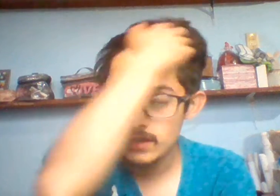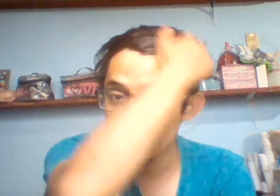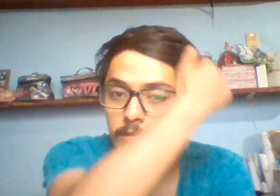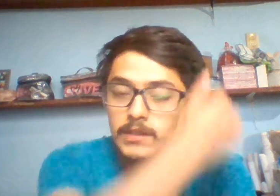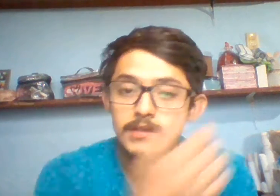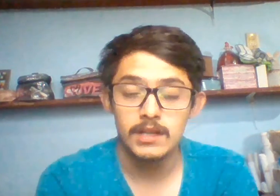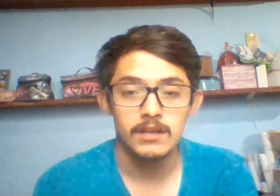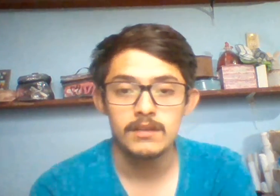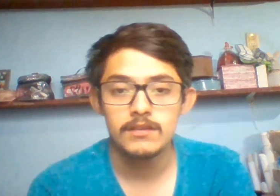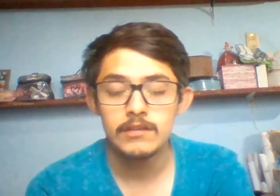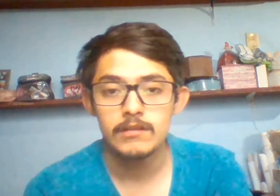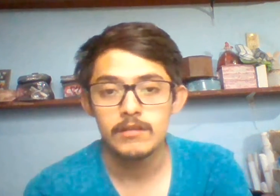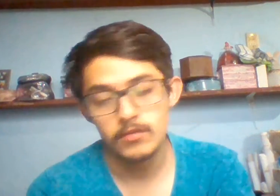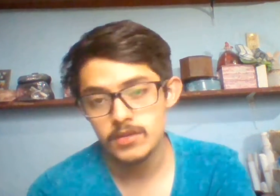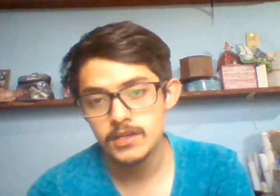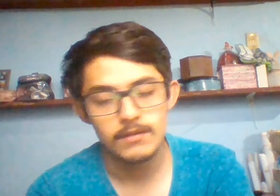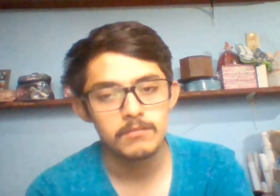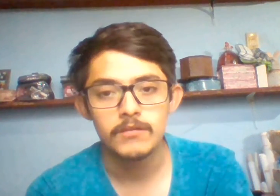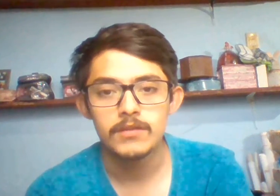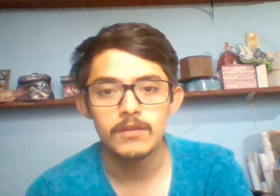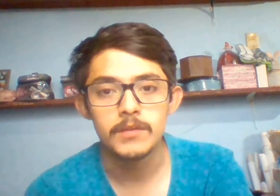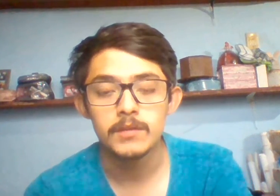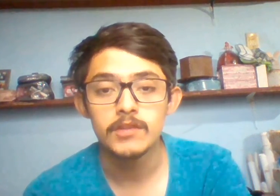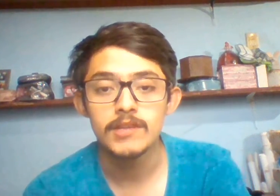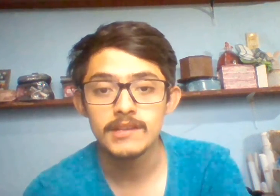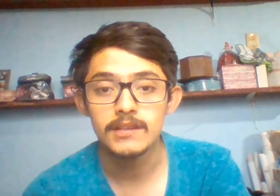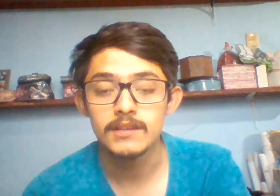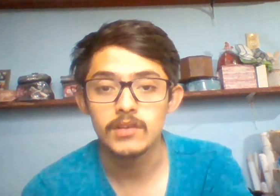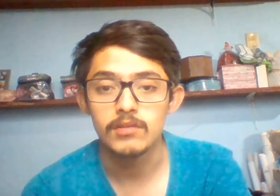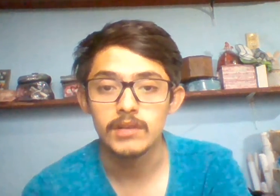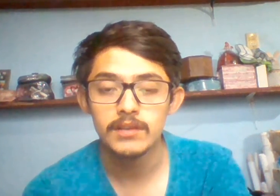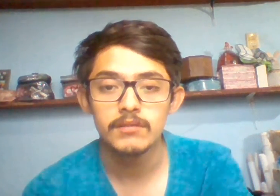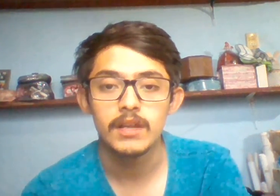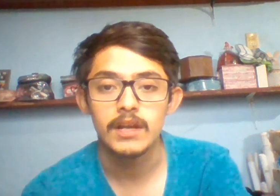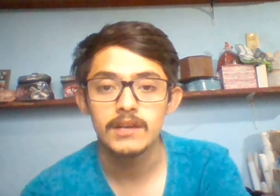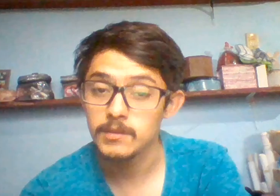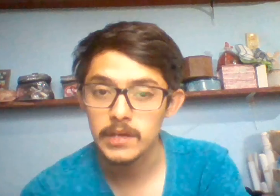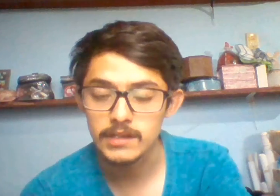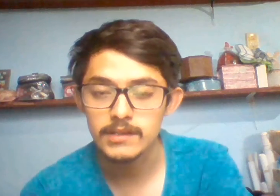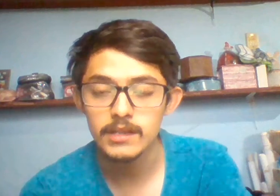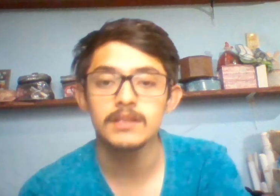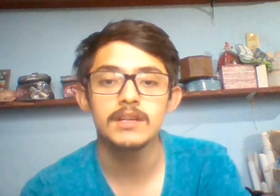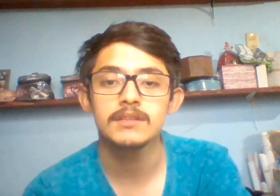¿Qué tal? Buenas tardes, noches, profesor. Mi nombre es Suárez Hernández Diego Orlando, de la clase de máquinas eléctricas del